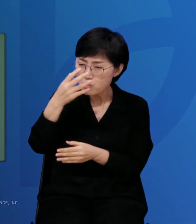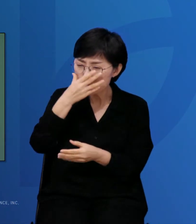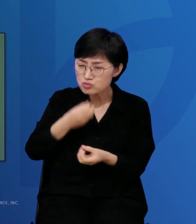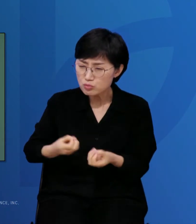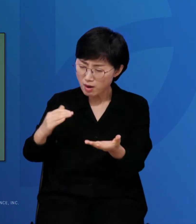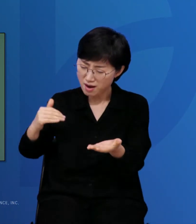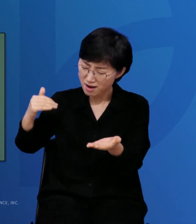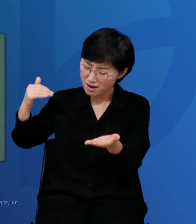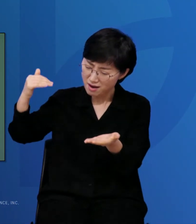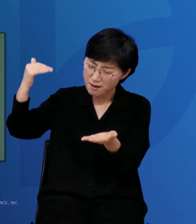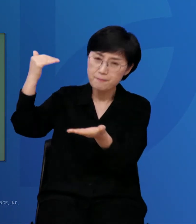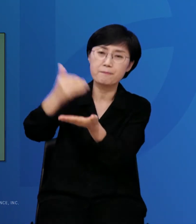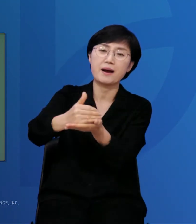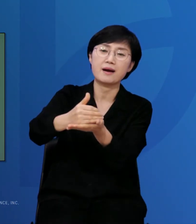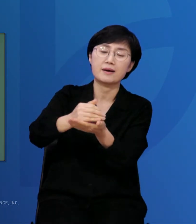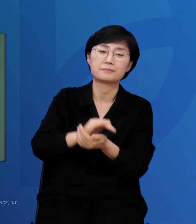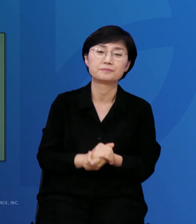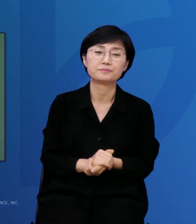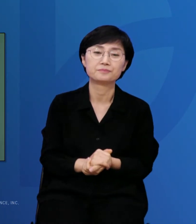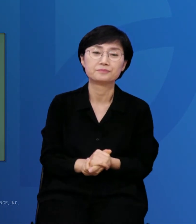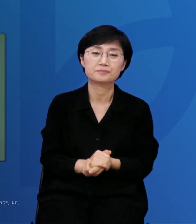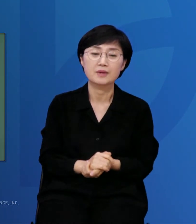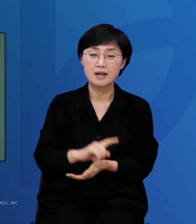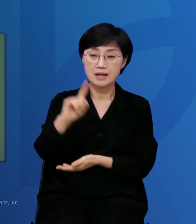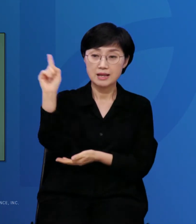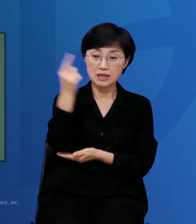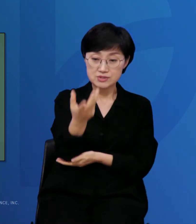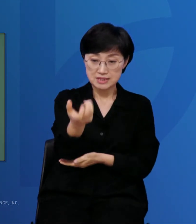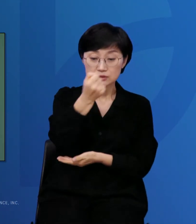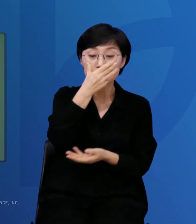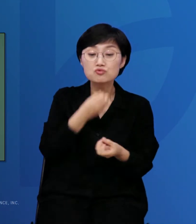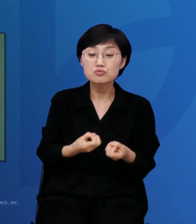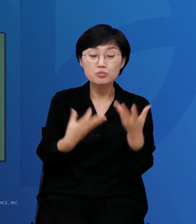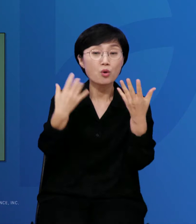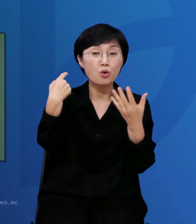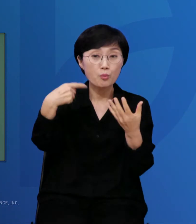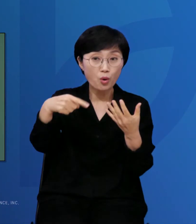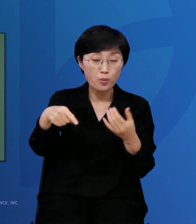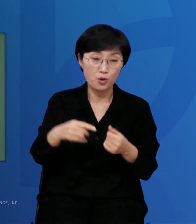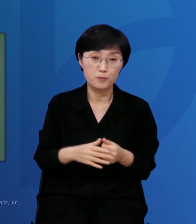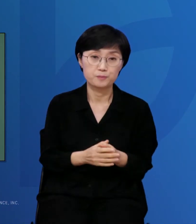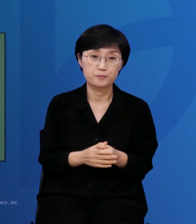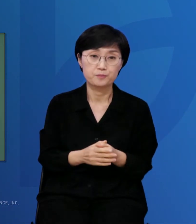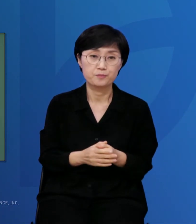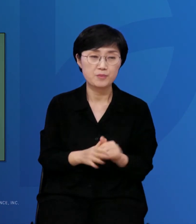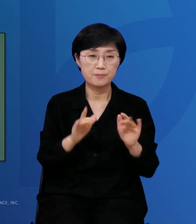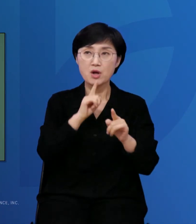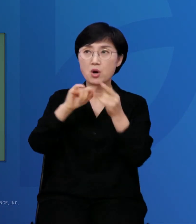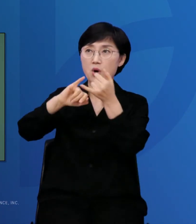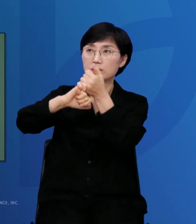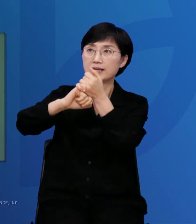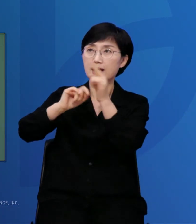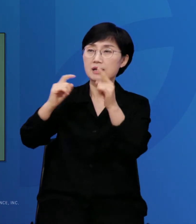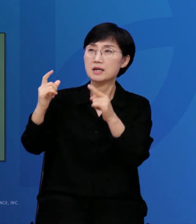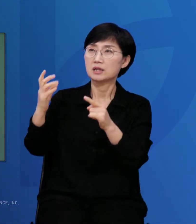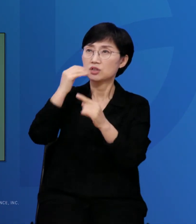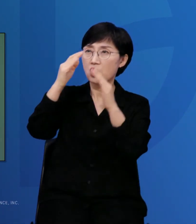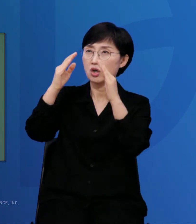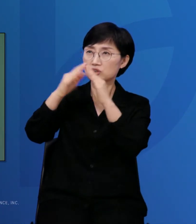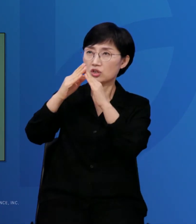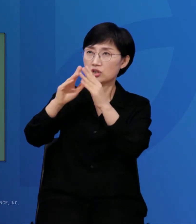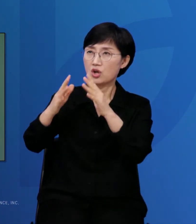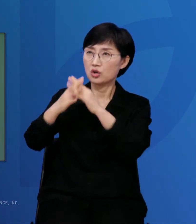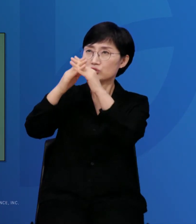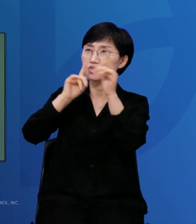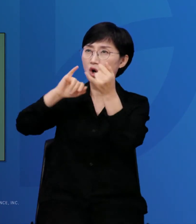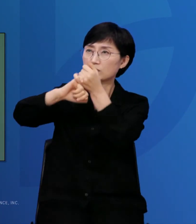结果神将所有的祝福都赐给了大卫。 자, 일단 다윗에게 뭐 붙었냐면 꼭 기억해야 될 게 이 언약을 다윗이 잡으니까. 하나님은